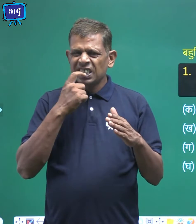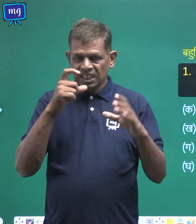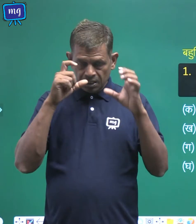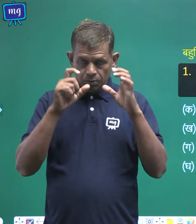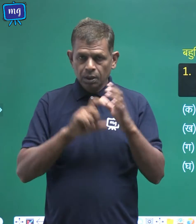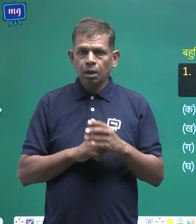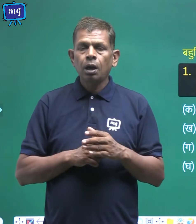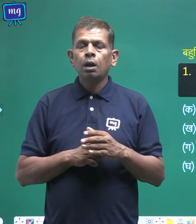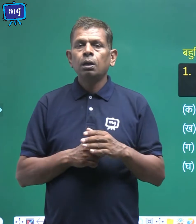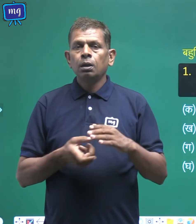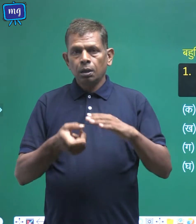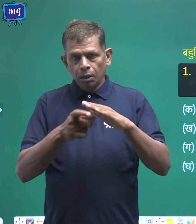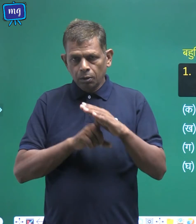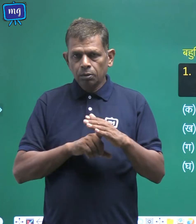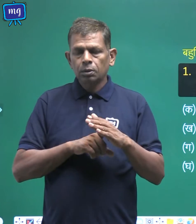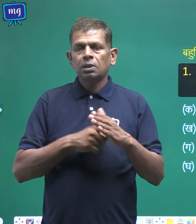अवतल दर्पण द्वारा,